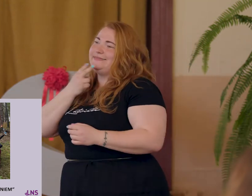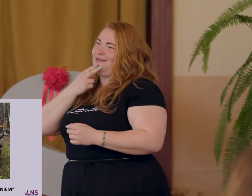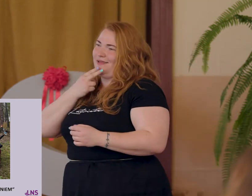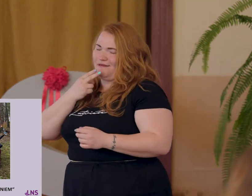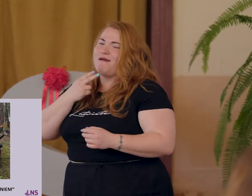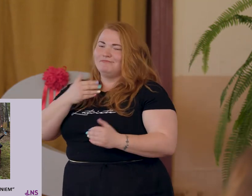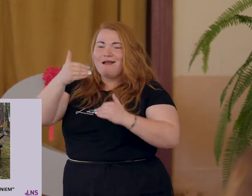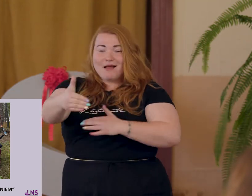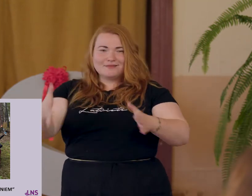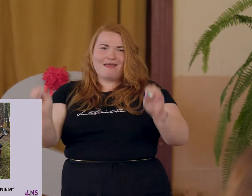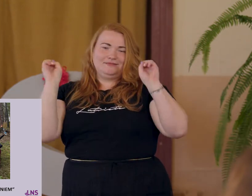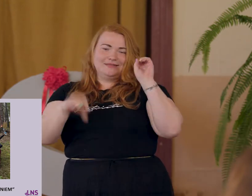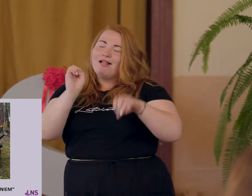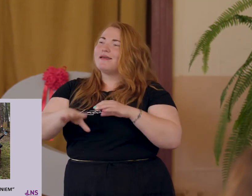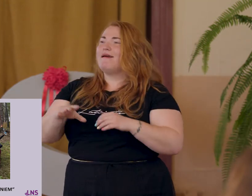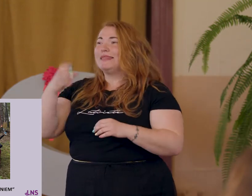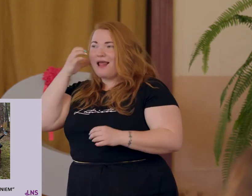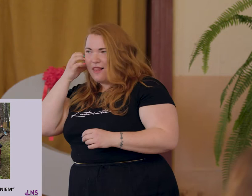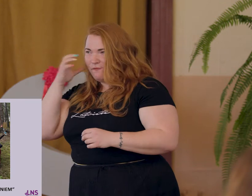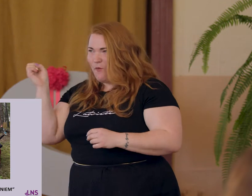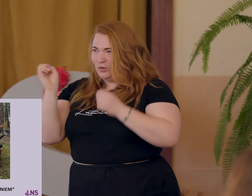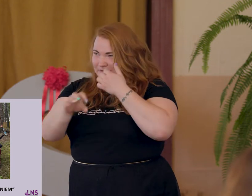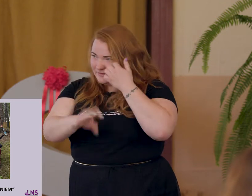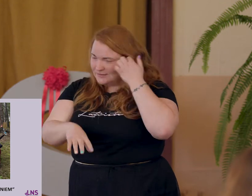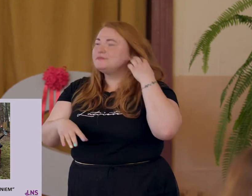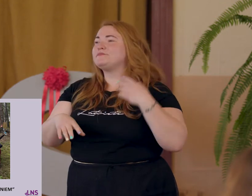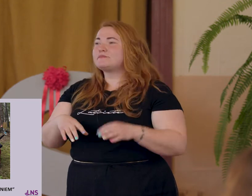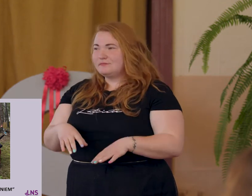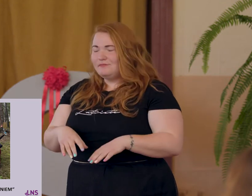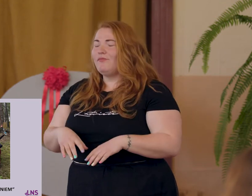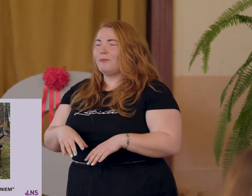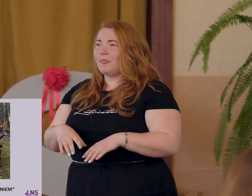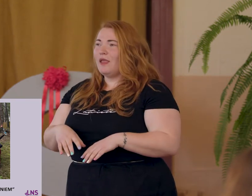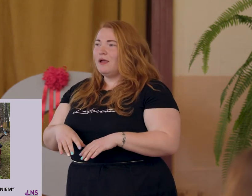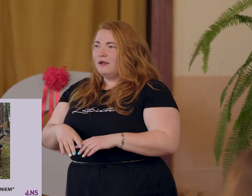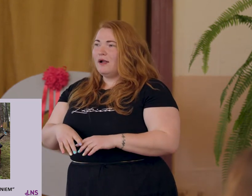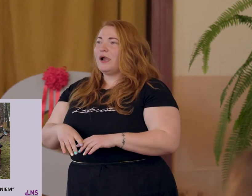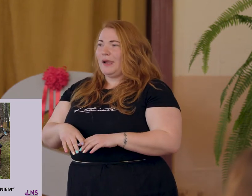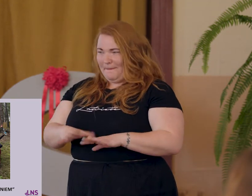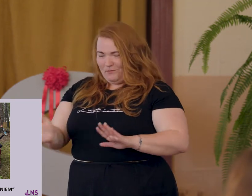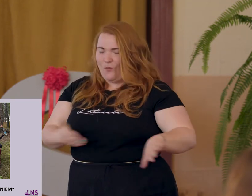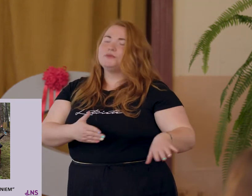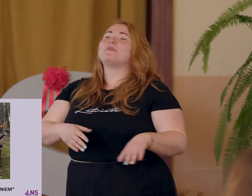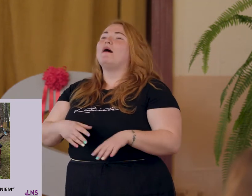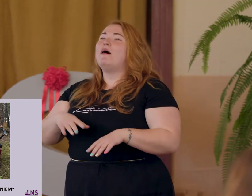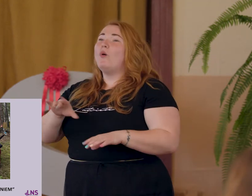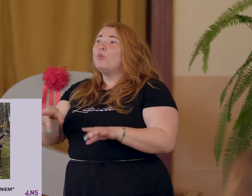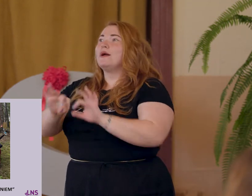un tiešām visiem nedzirdīgajiem mēs sākumā salikām, kas te visus mobilos malā.